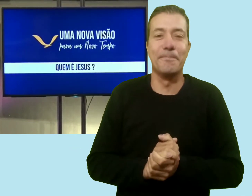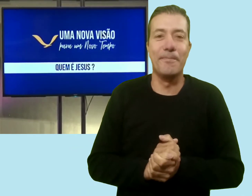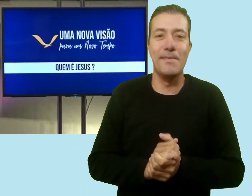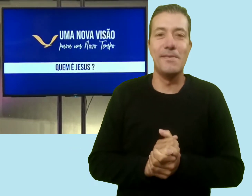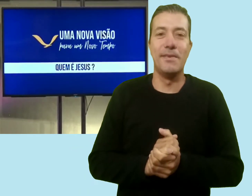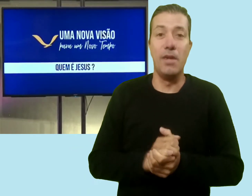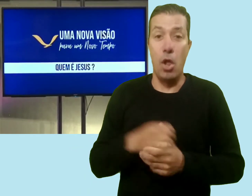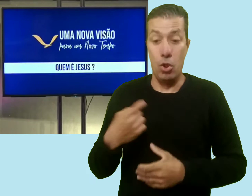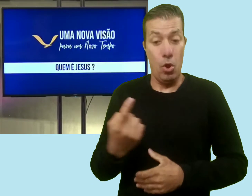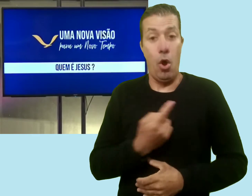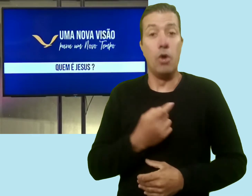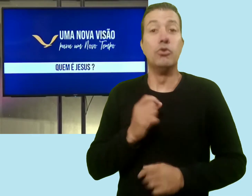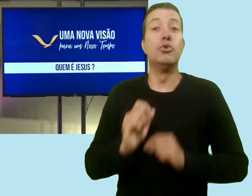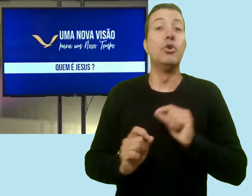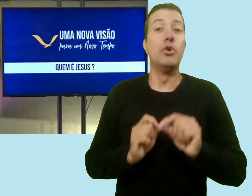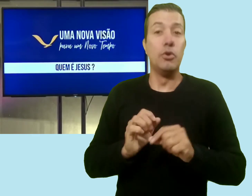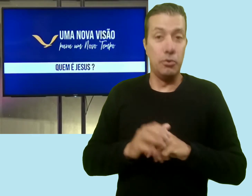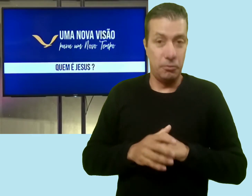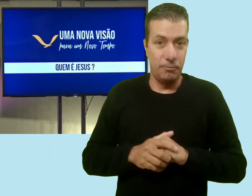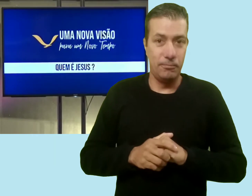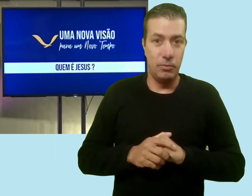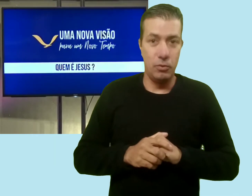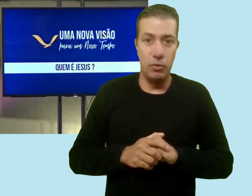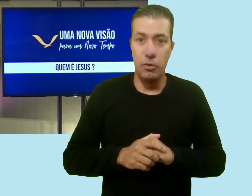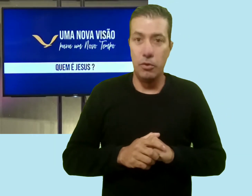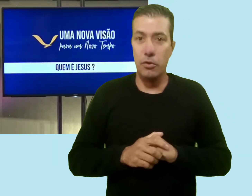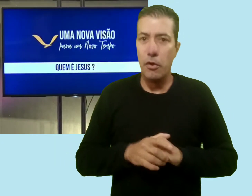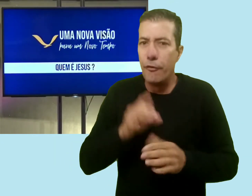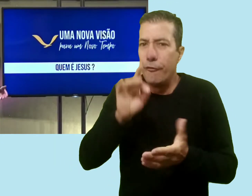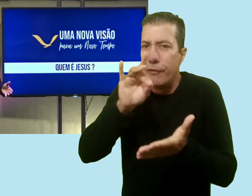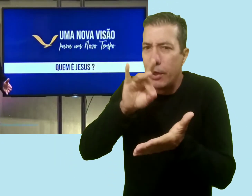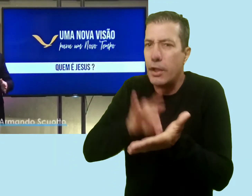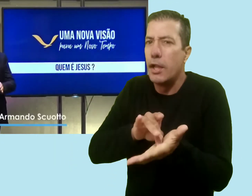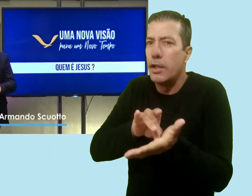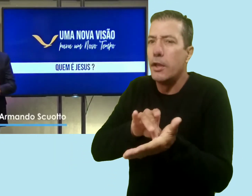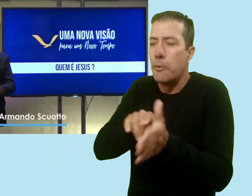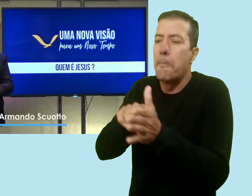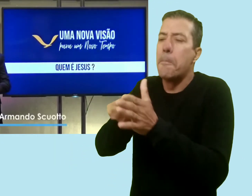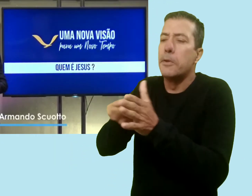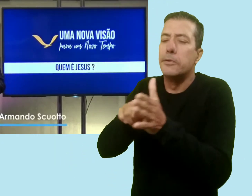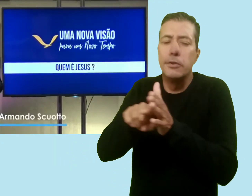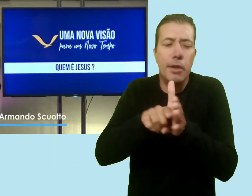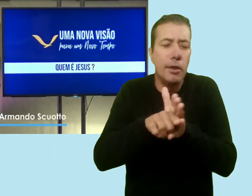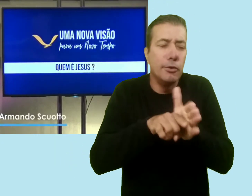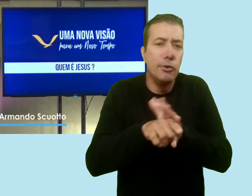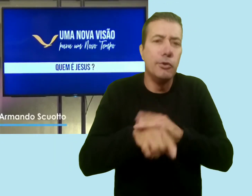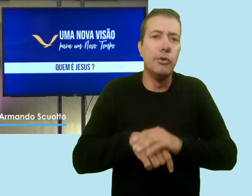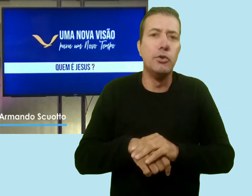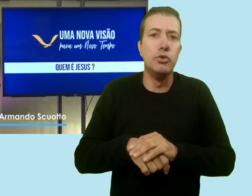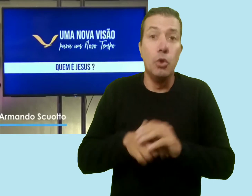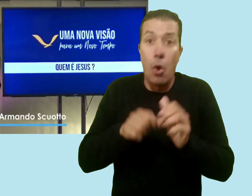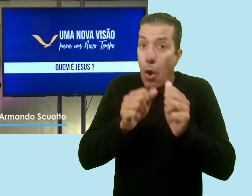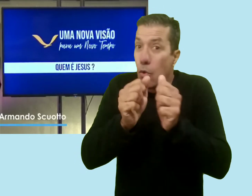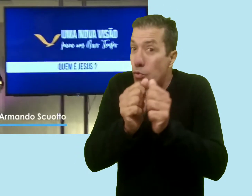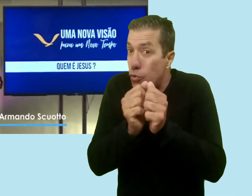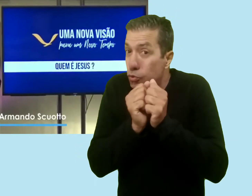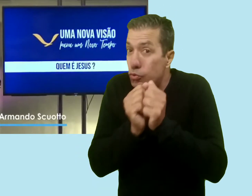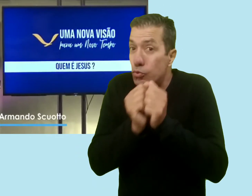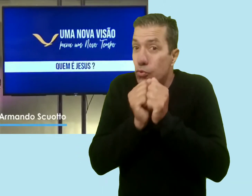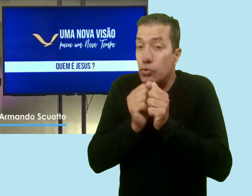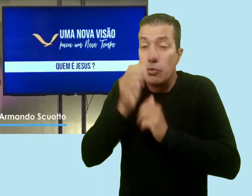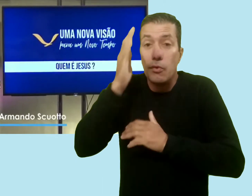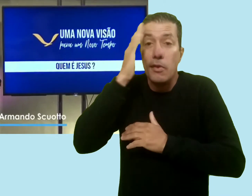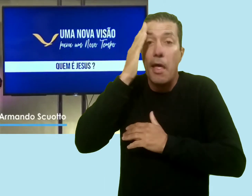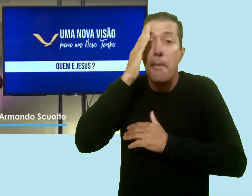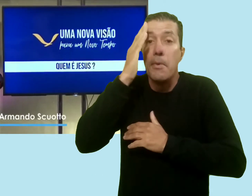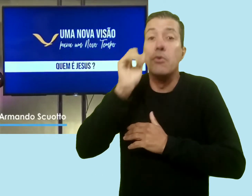e nós estamos aqui, somos sinceros indagadores, explorando